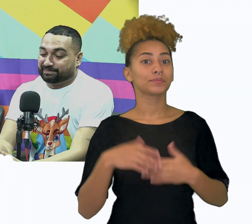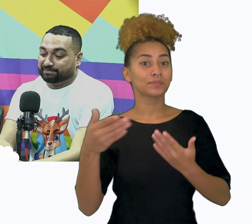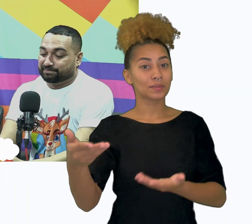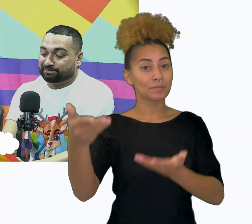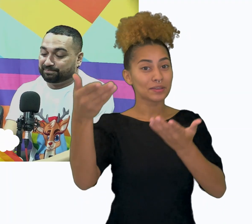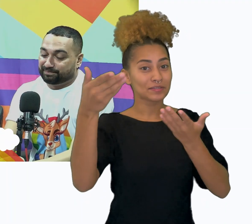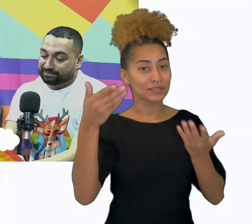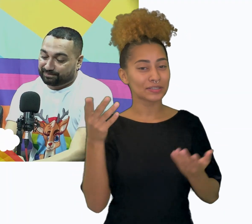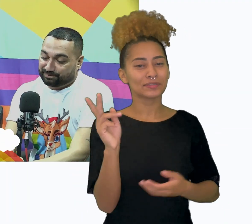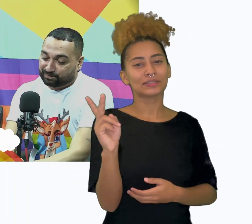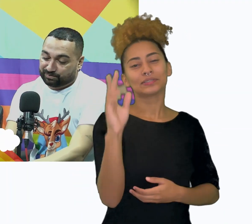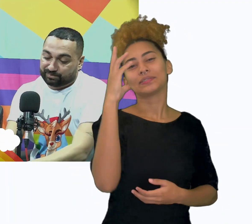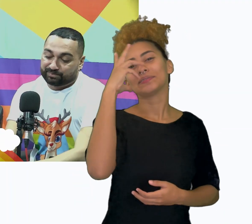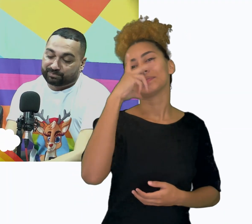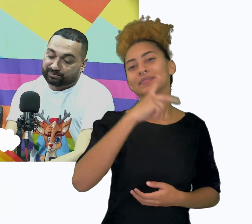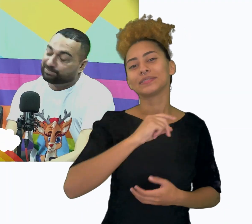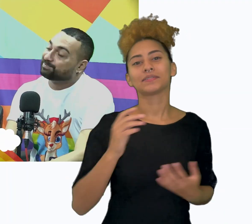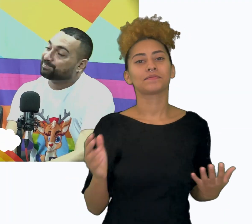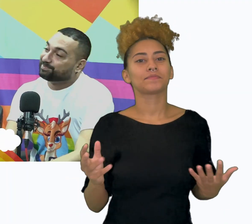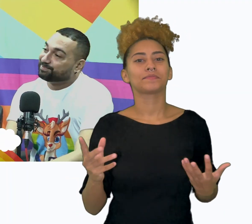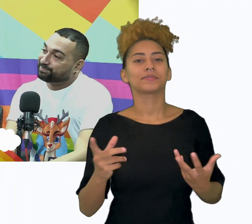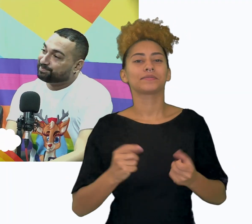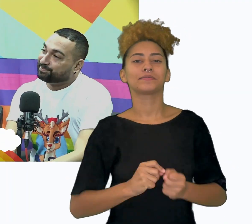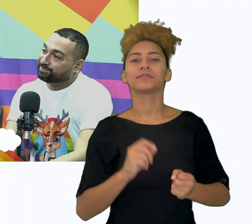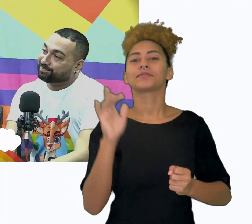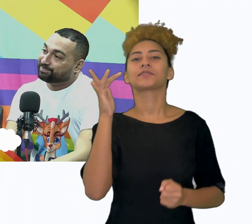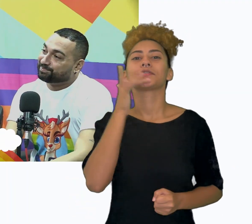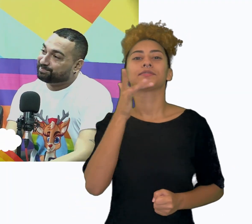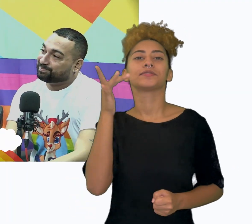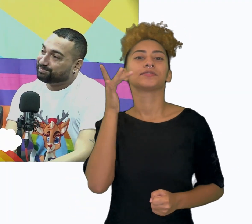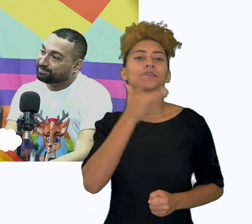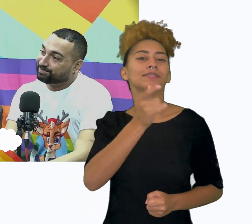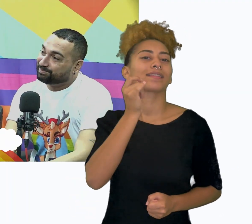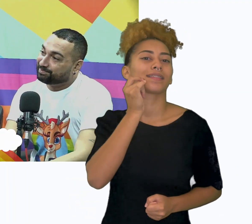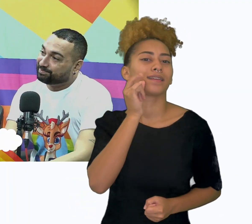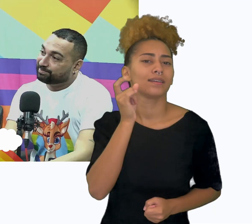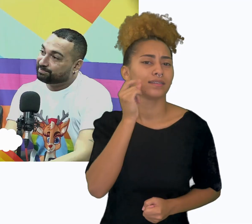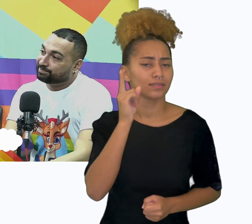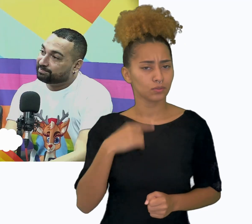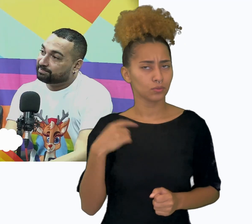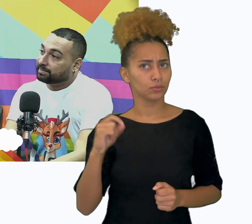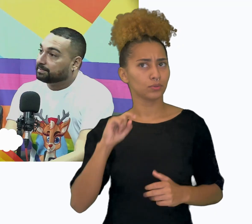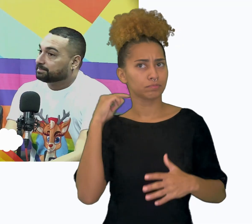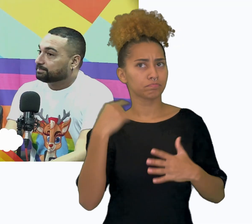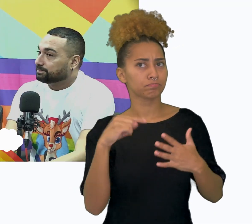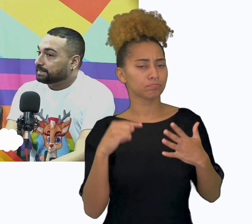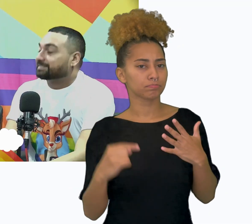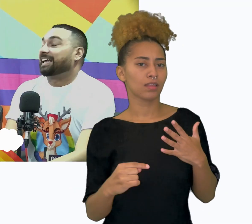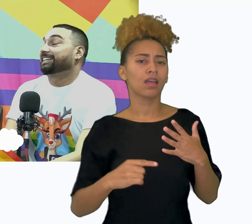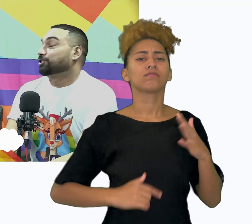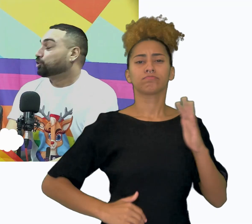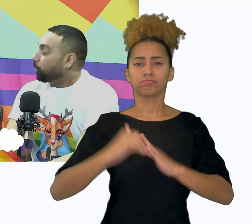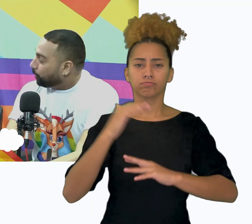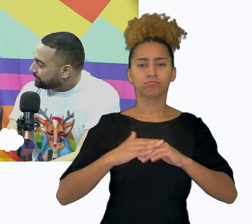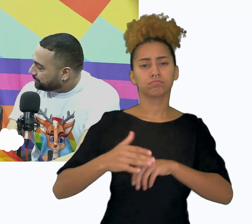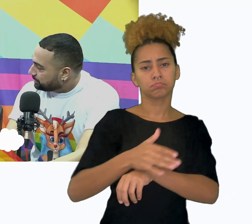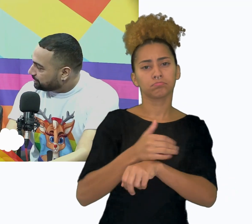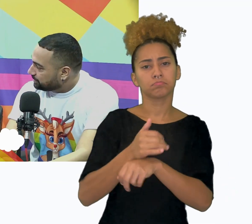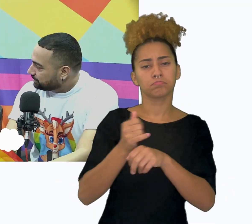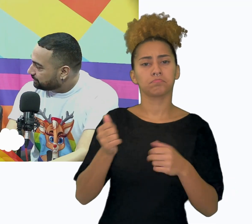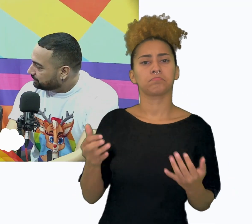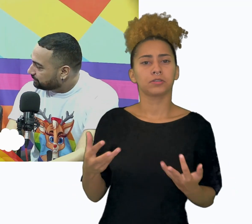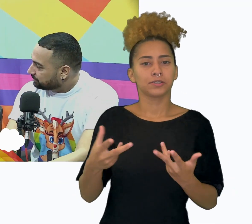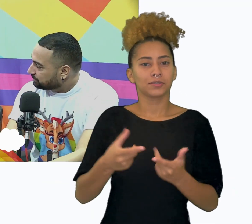Muito bem-vindas, vocês duas lindas, maravilhosas, gatas, gostosas. O que mais que a gente pode falar delas?